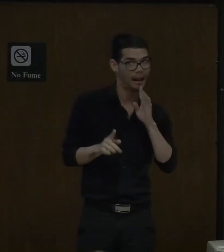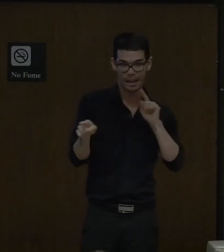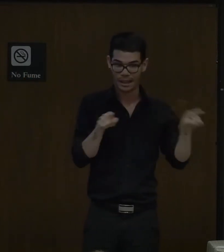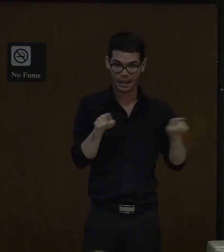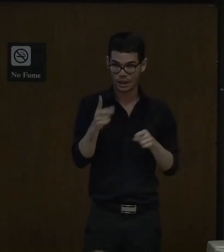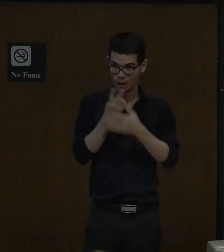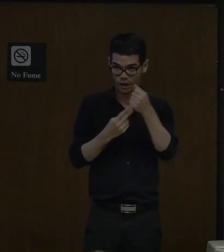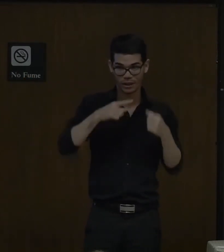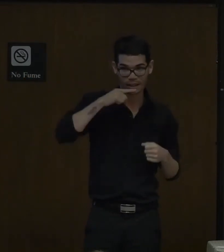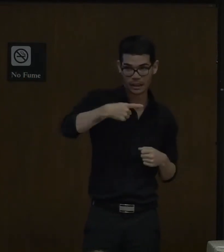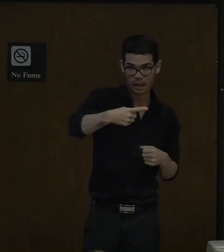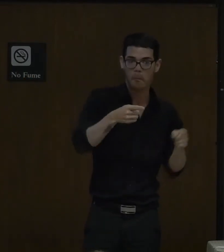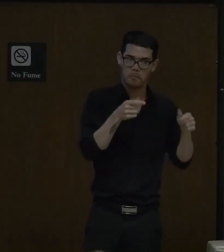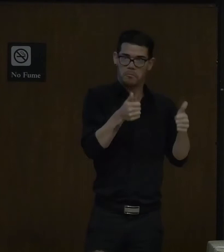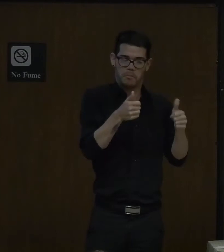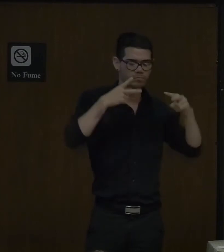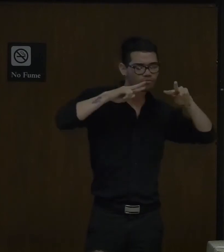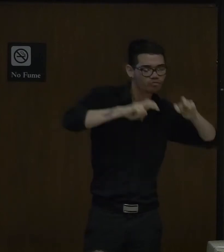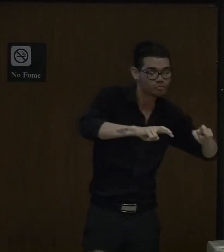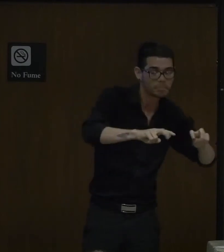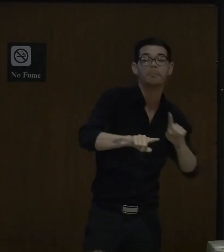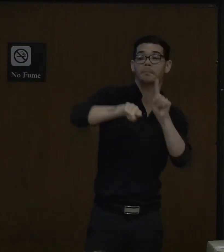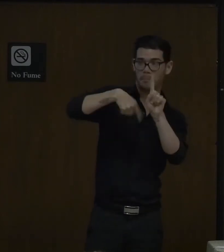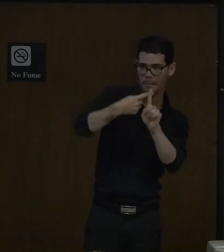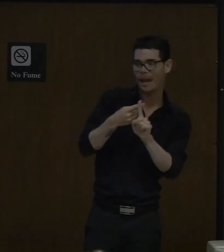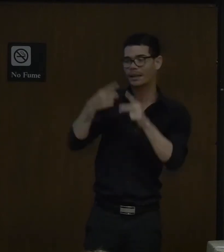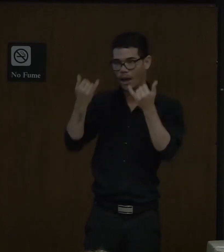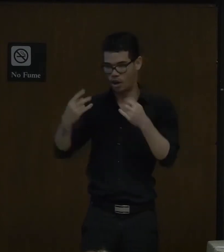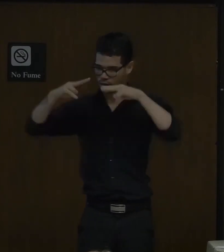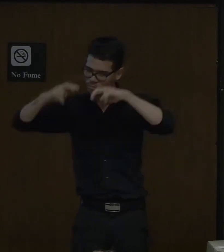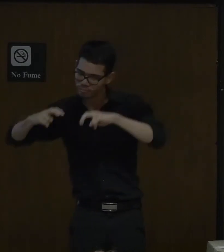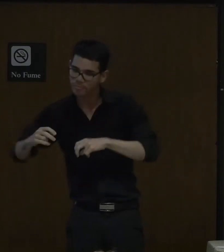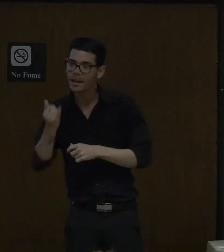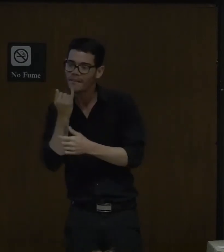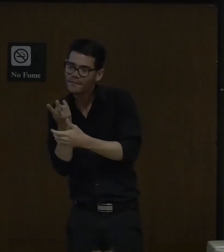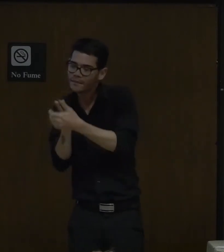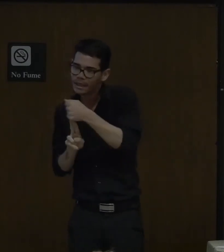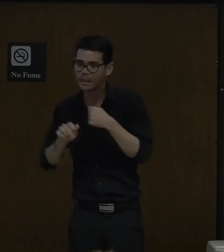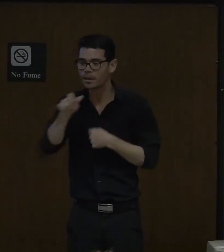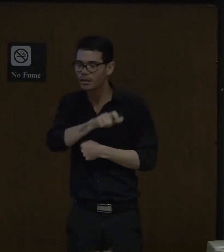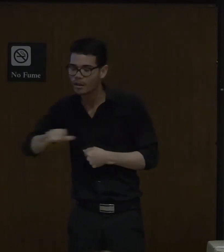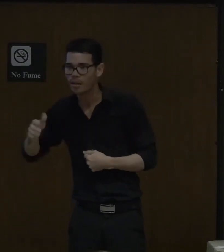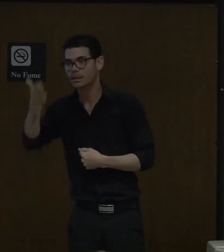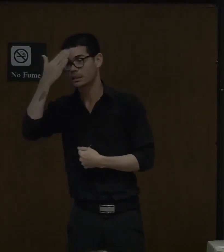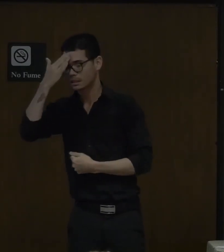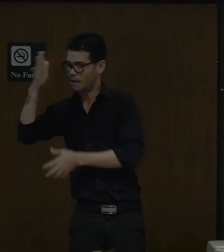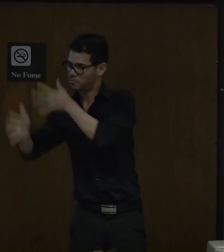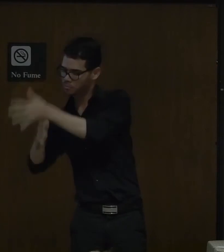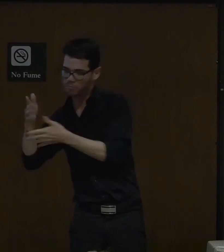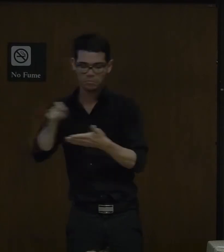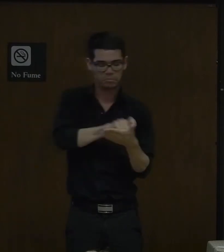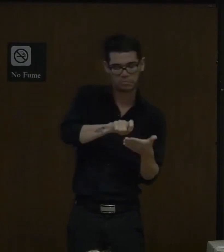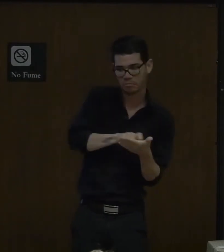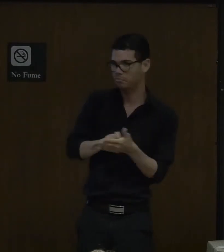investigación sobre el bilingüismo entre personas sordas o personas que manejan dos lenguas en dos modalidades diferentes. Y de nuevo, esto